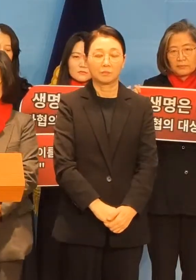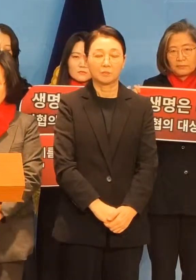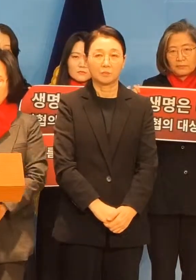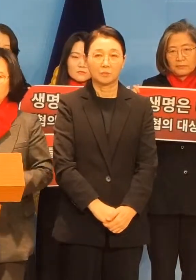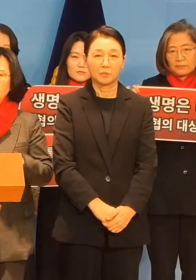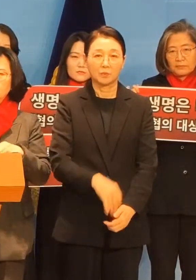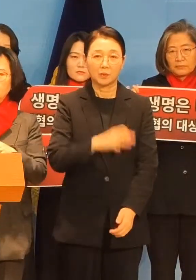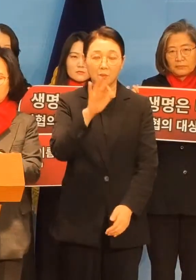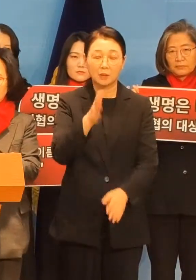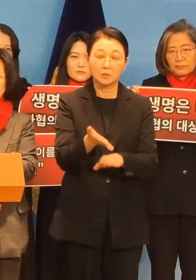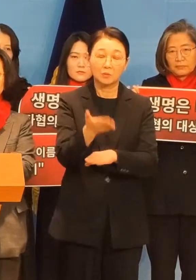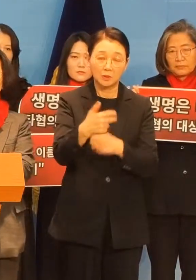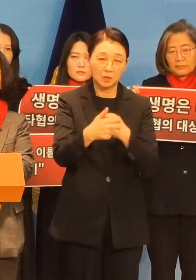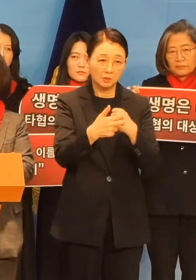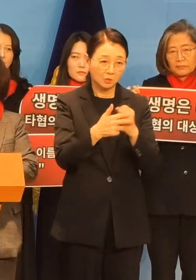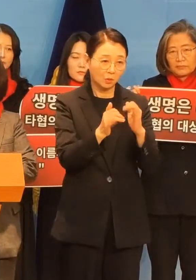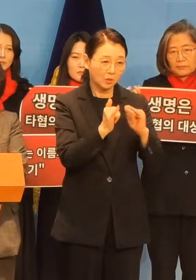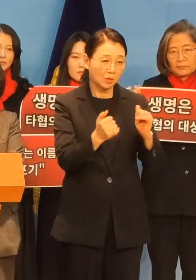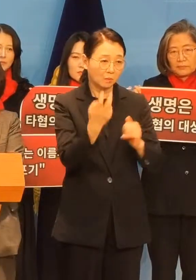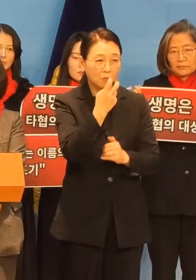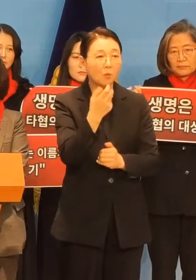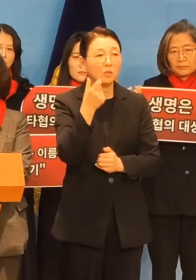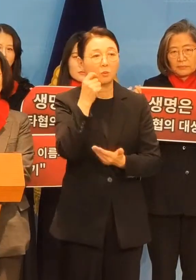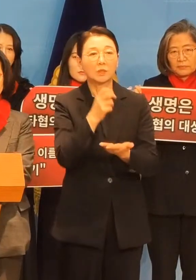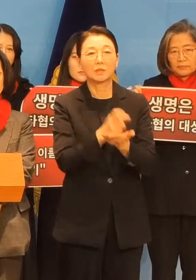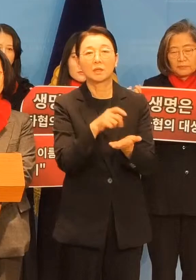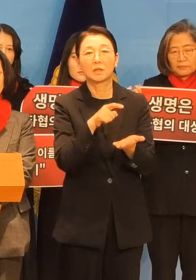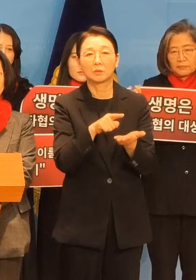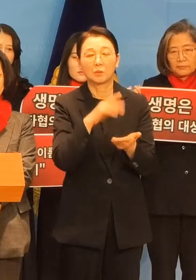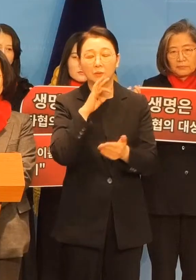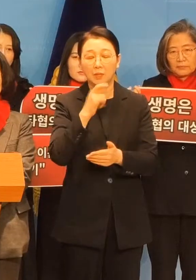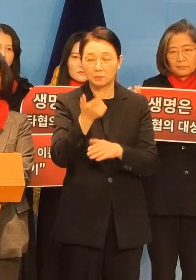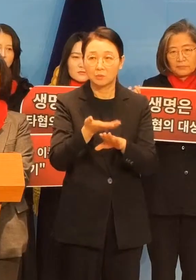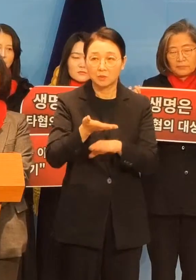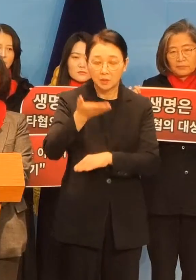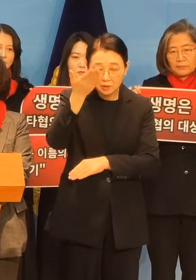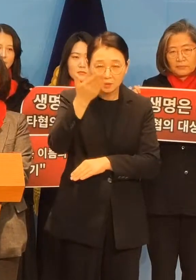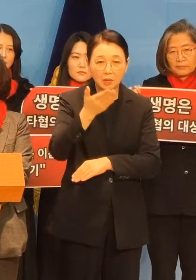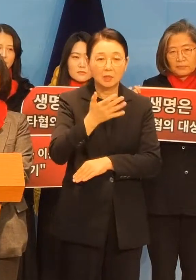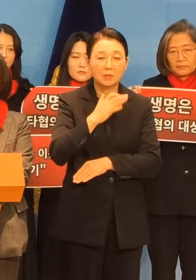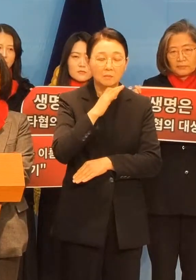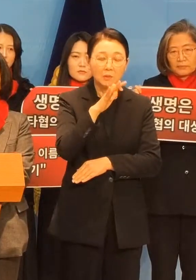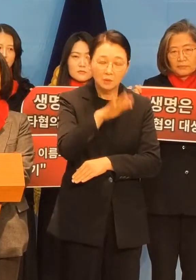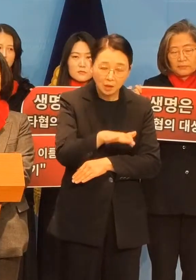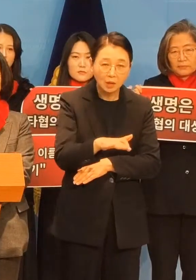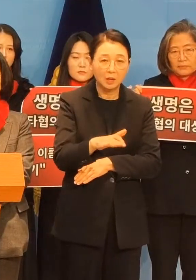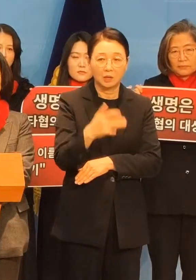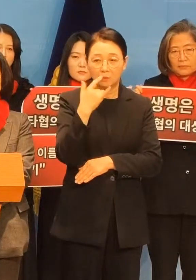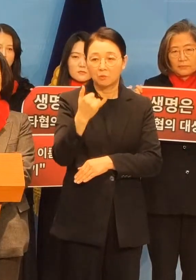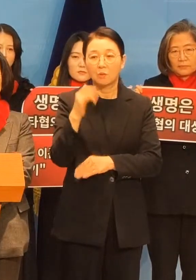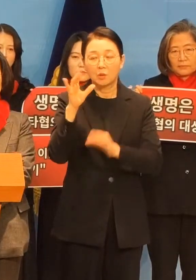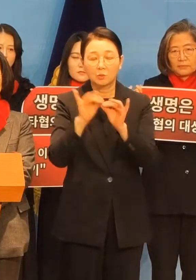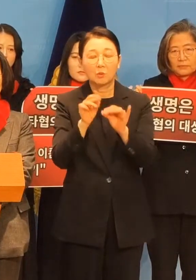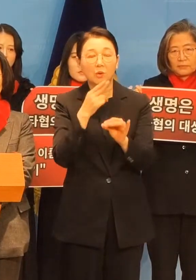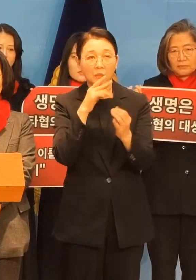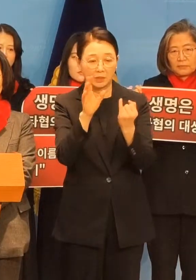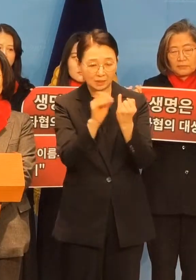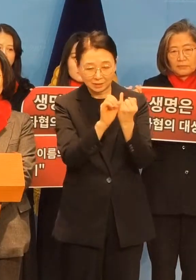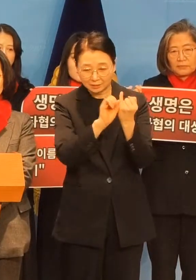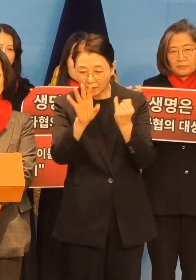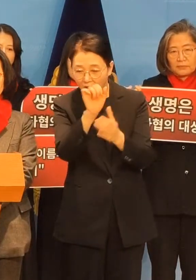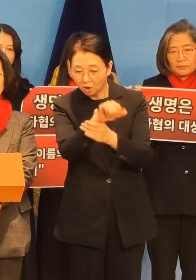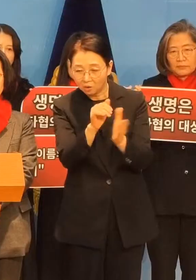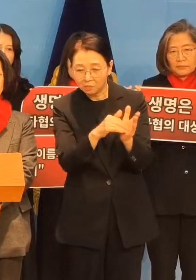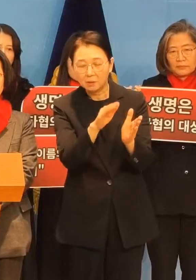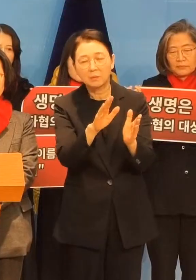미성년자와 의료인을 보호하지 못하는 제도, 16세 이상 미성년자의 부모 동의 없는 낙태 허용은 보호가